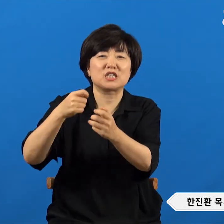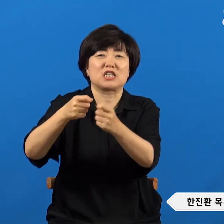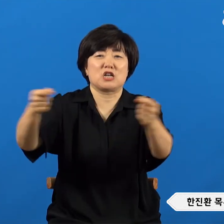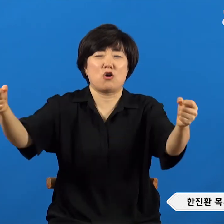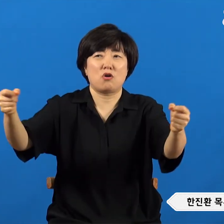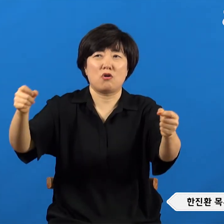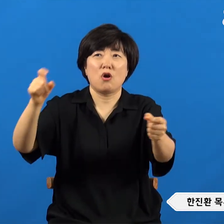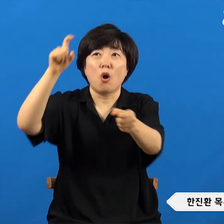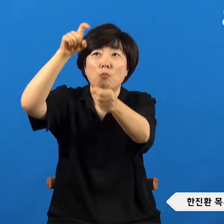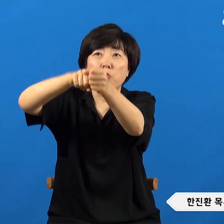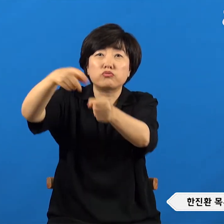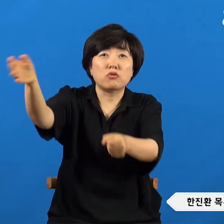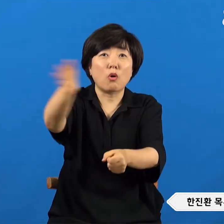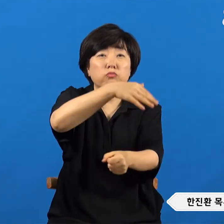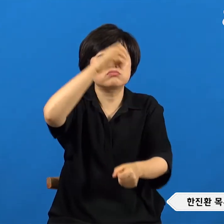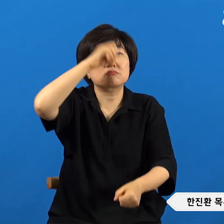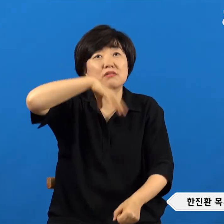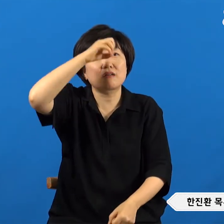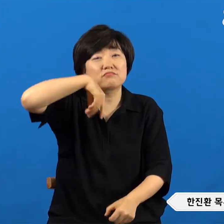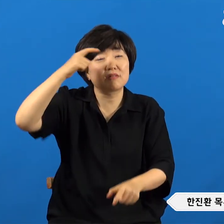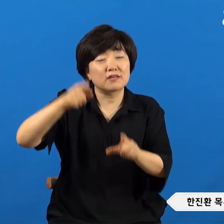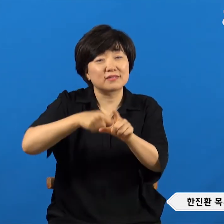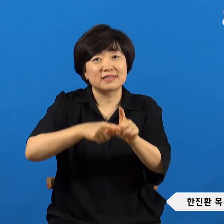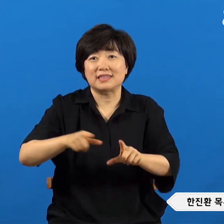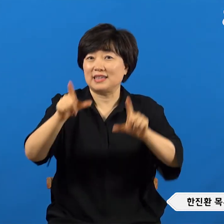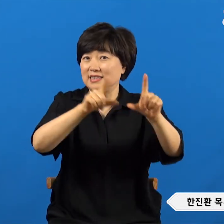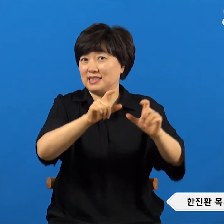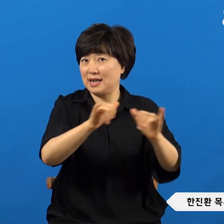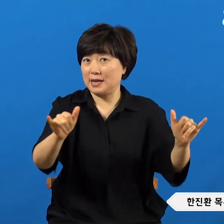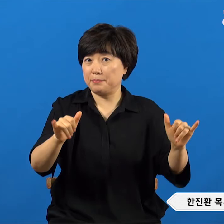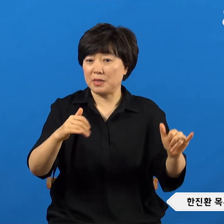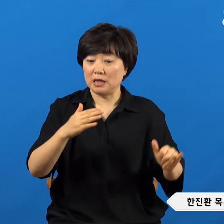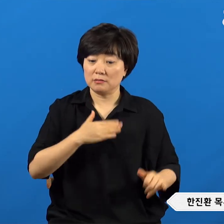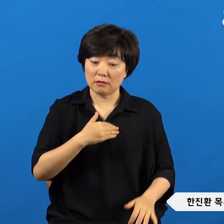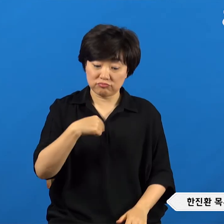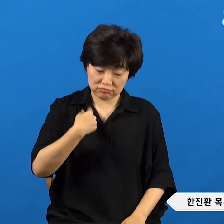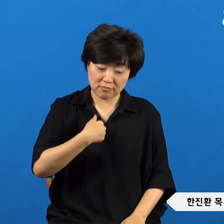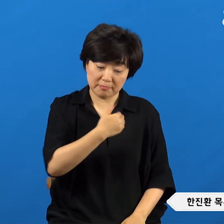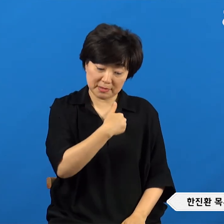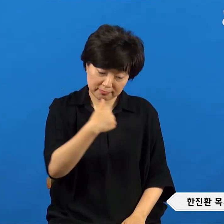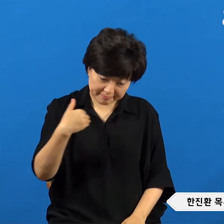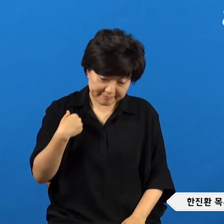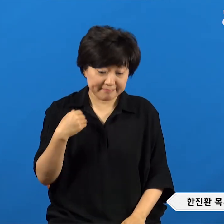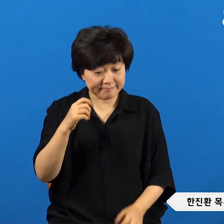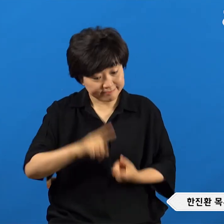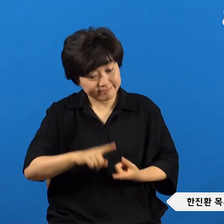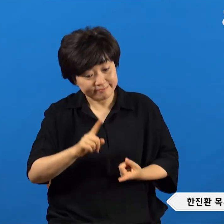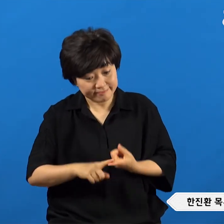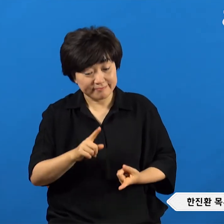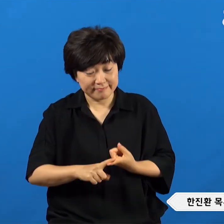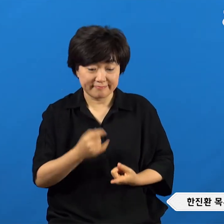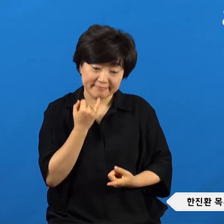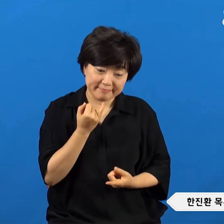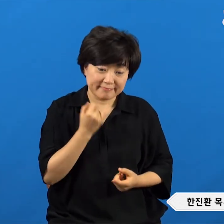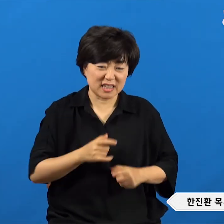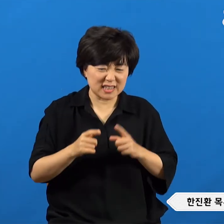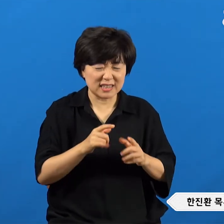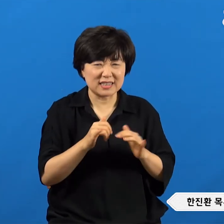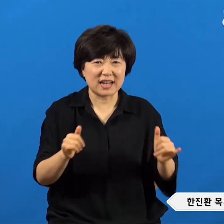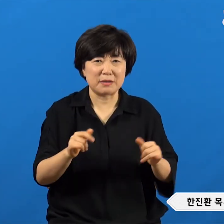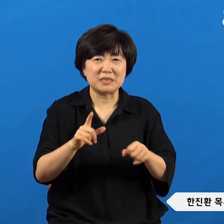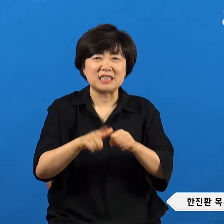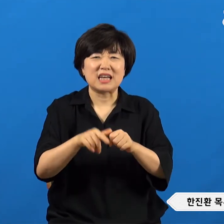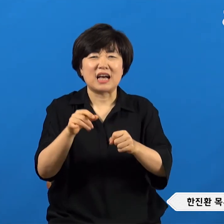아무 목적 없이 사는 사람, 자기 만족에 푹 빠져서 사는 사람에게는 시간이 후딱 지나갈 것입니다.